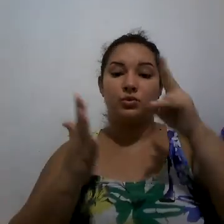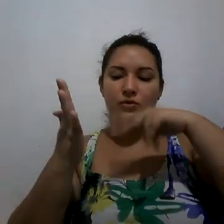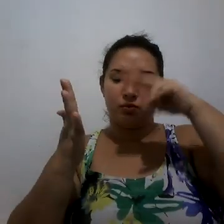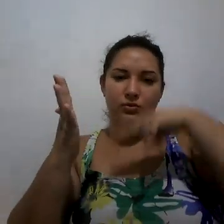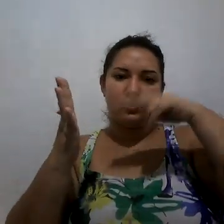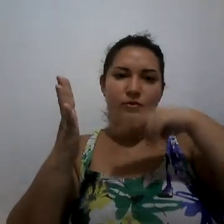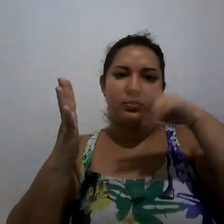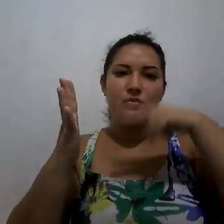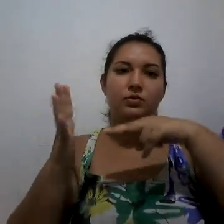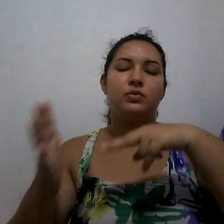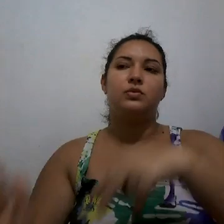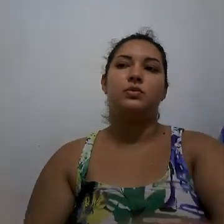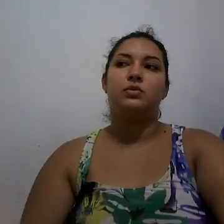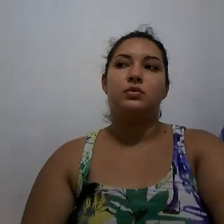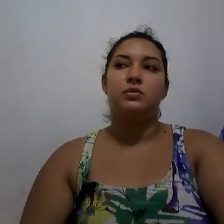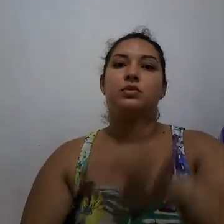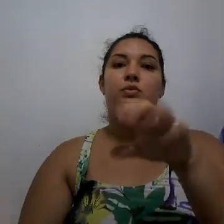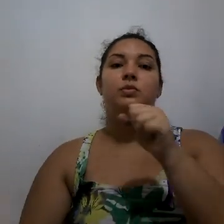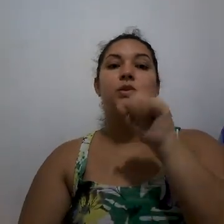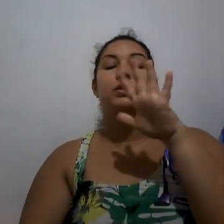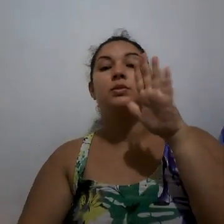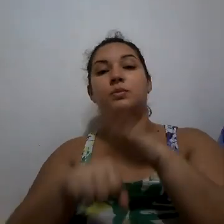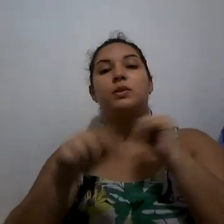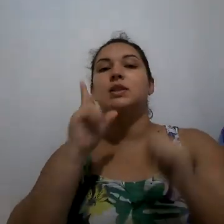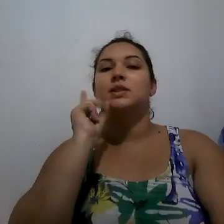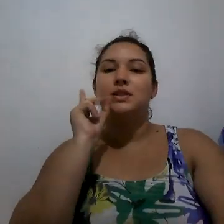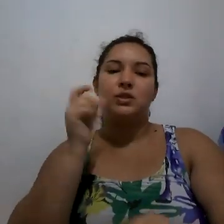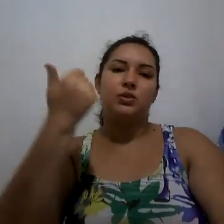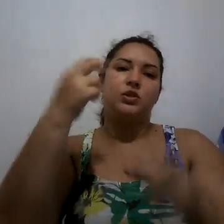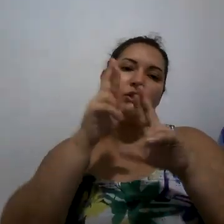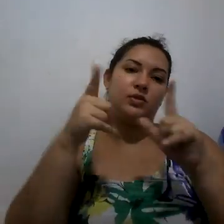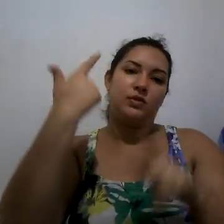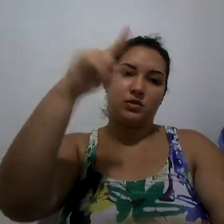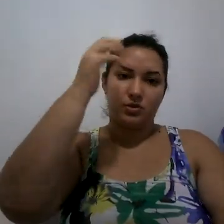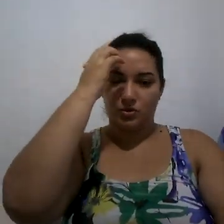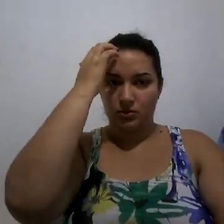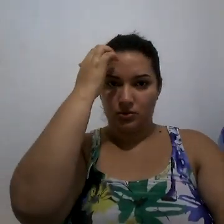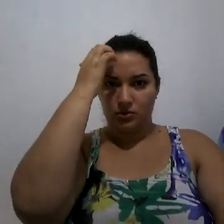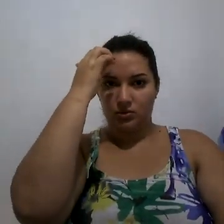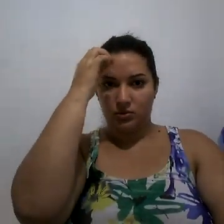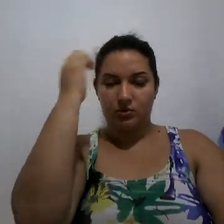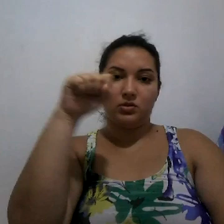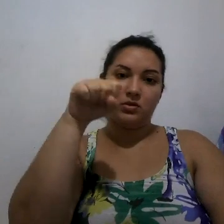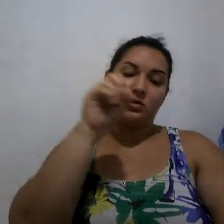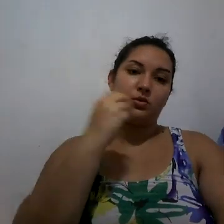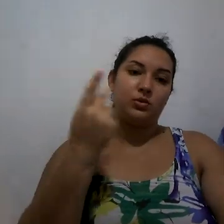achar mais partículas de sal agora, diferente da outra? Sim ou não?